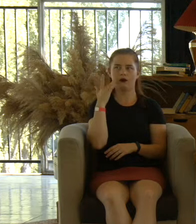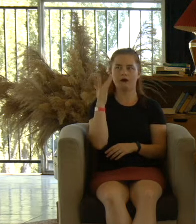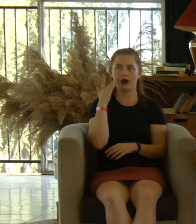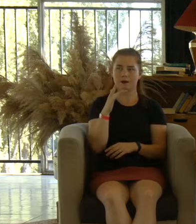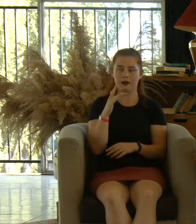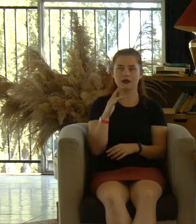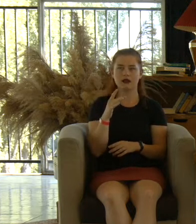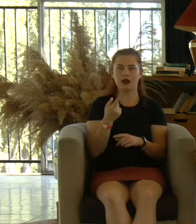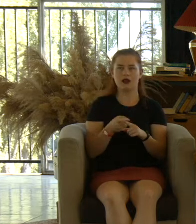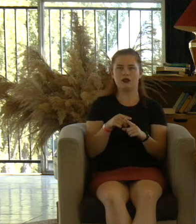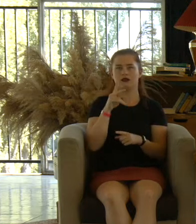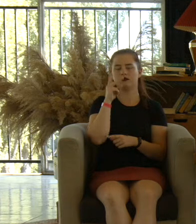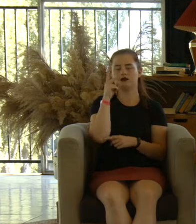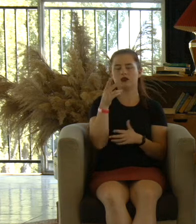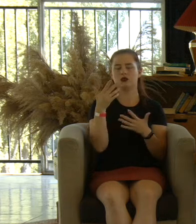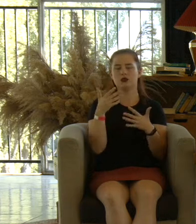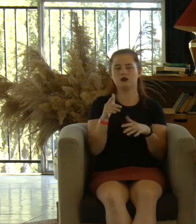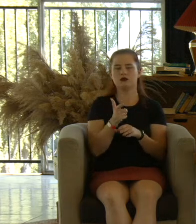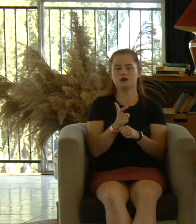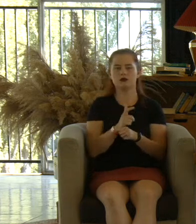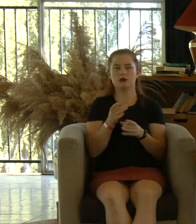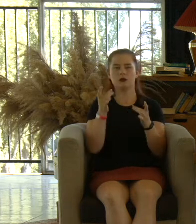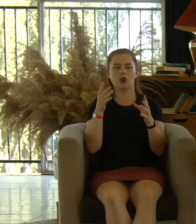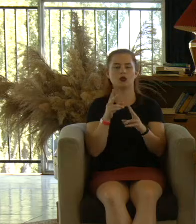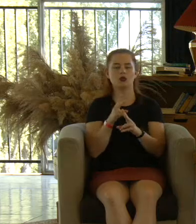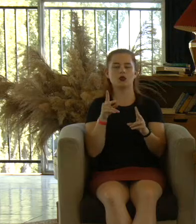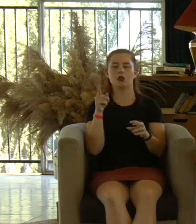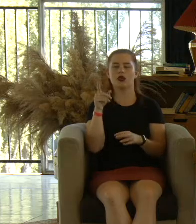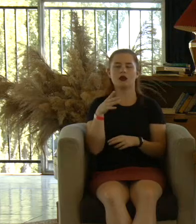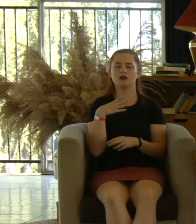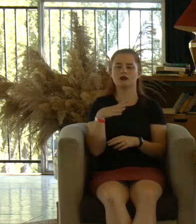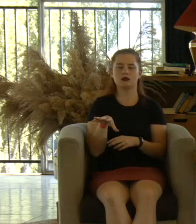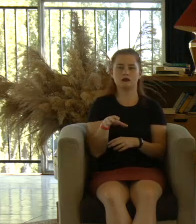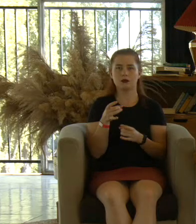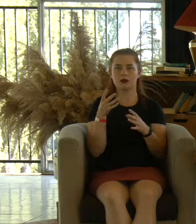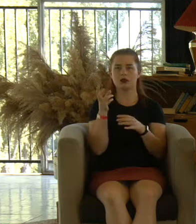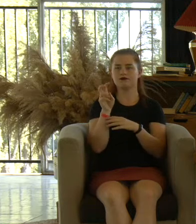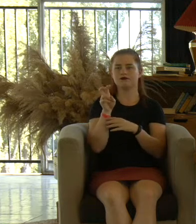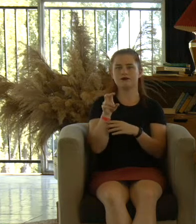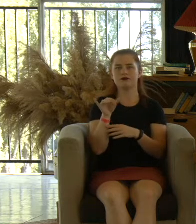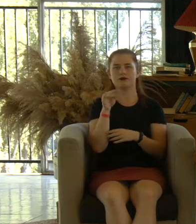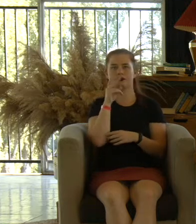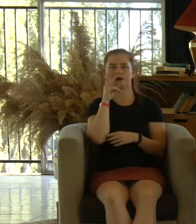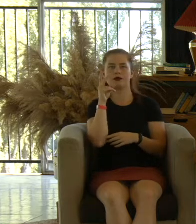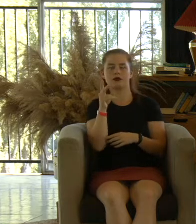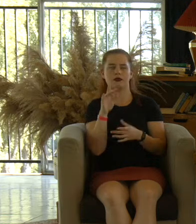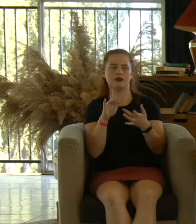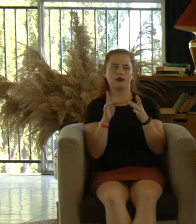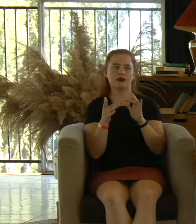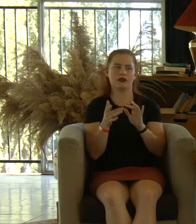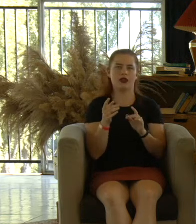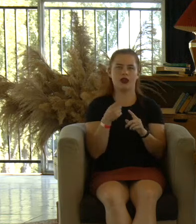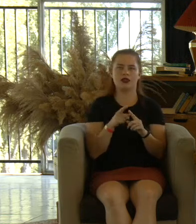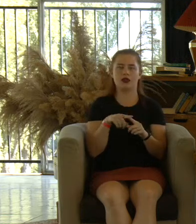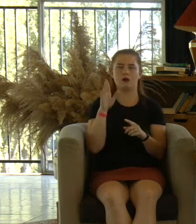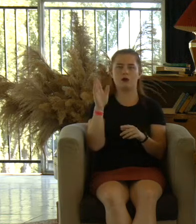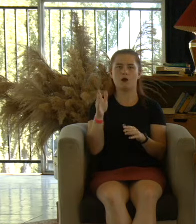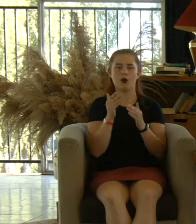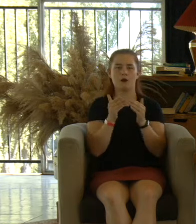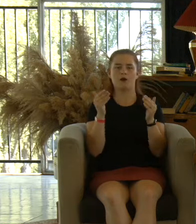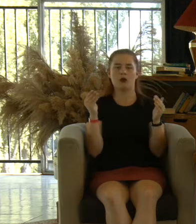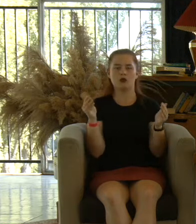Walmart, это видно вообще элементарно. Там, кто там не был, просто погуглите картинки из Walmart. Это будет музей мертвой еды. Будет